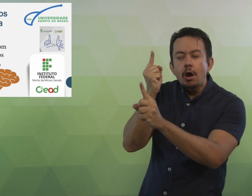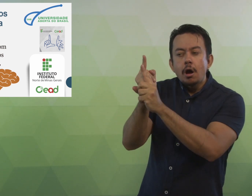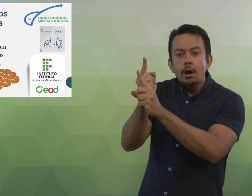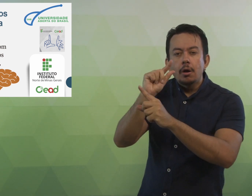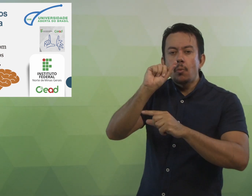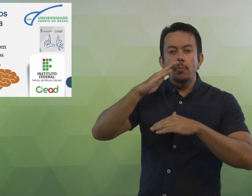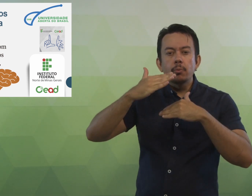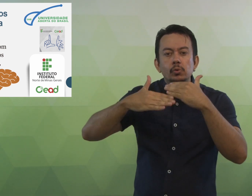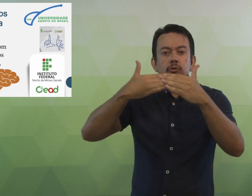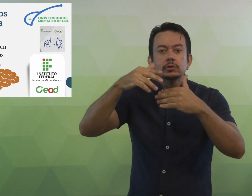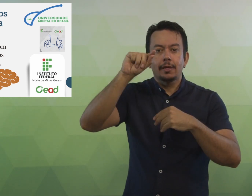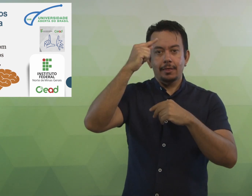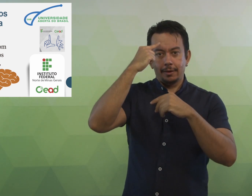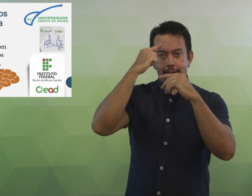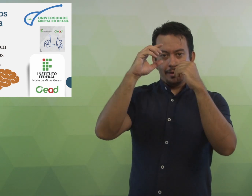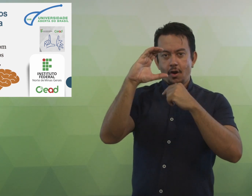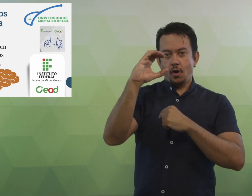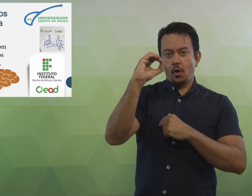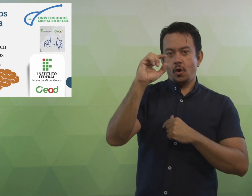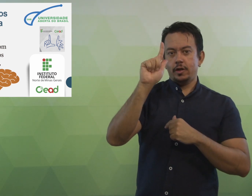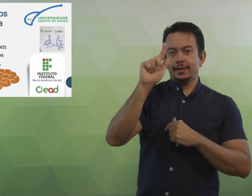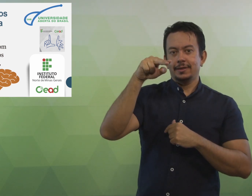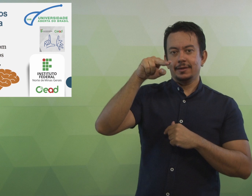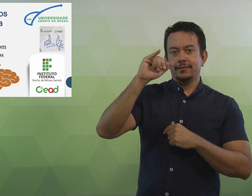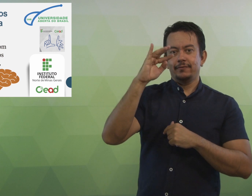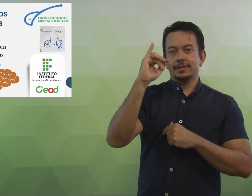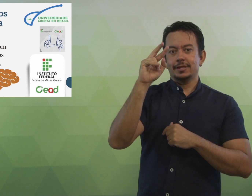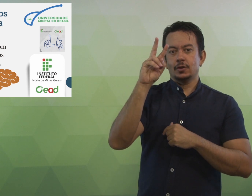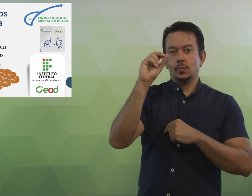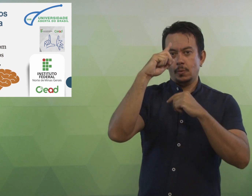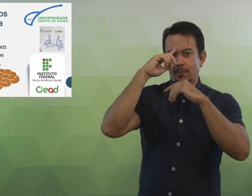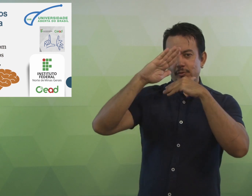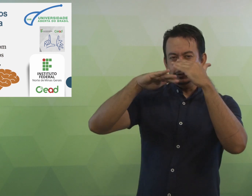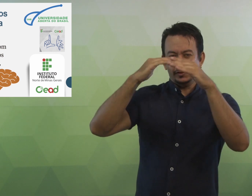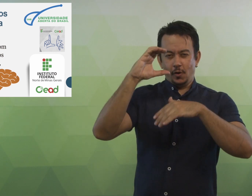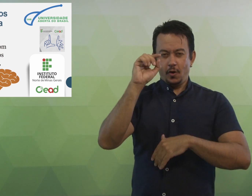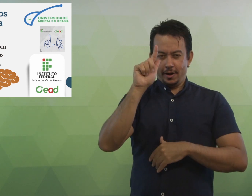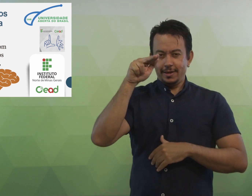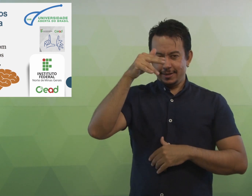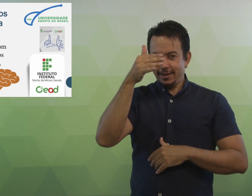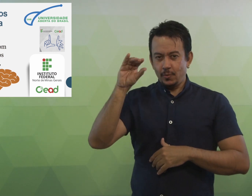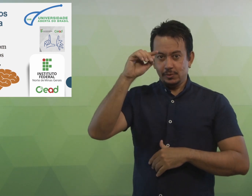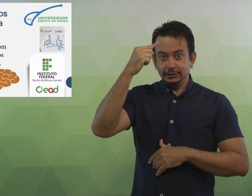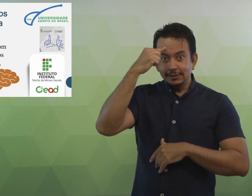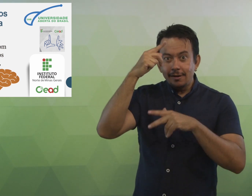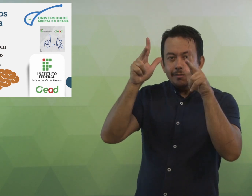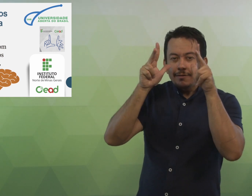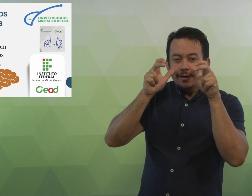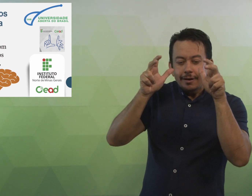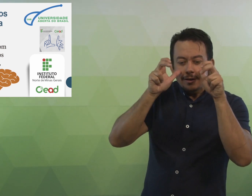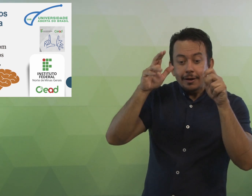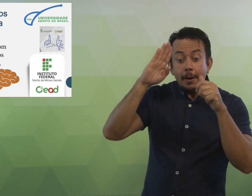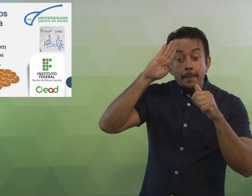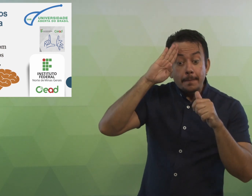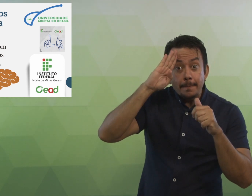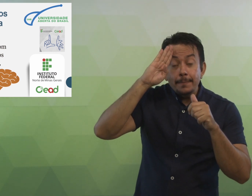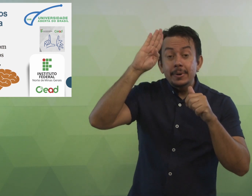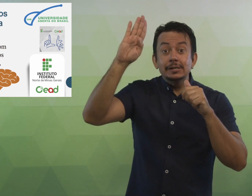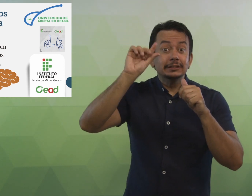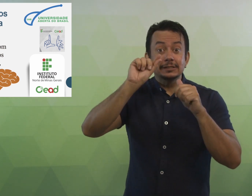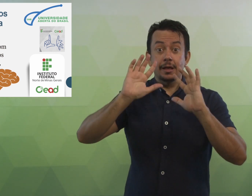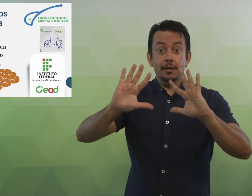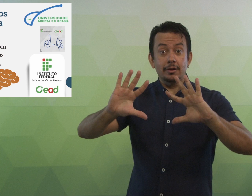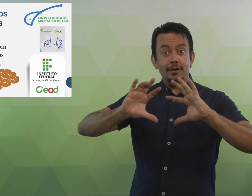com os processos de cognição, os processos cognitivos de aquisição,